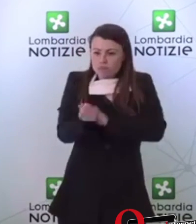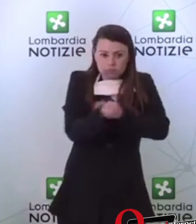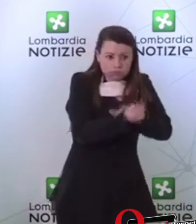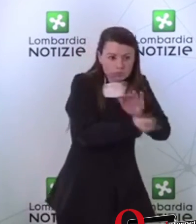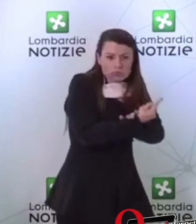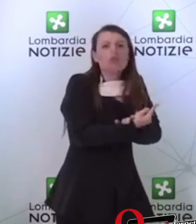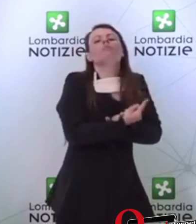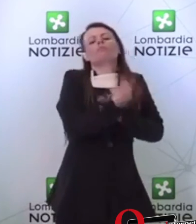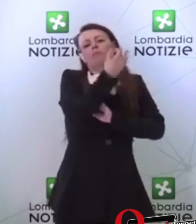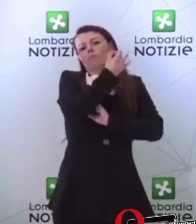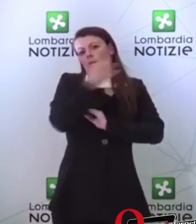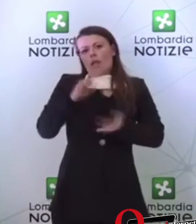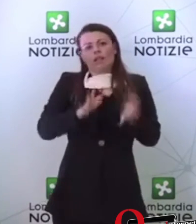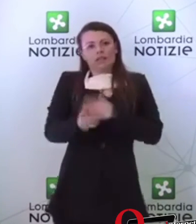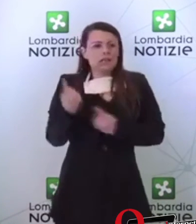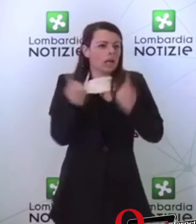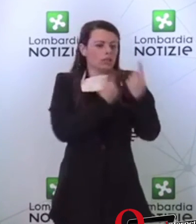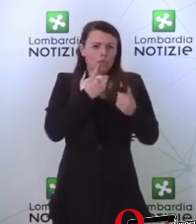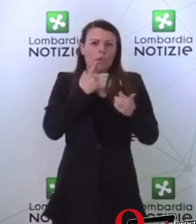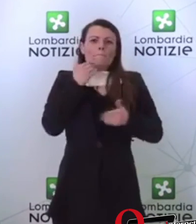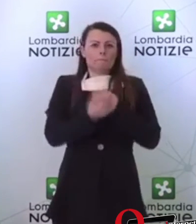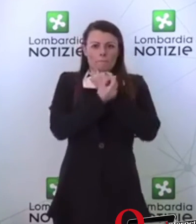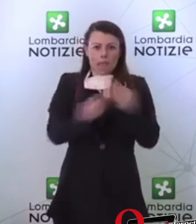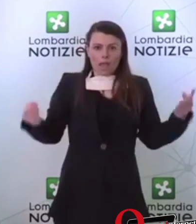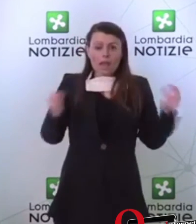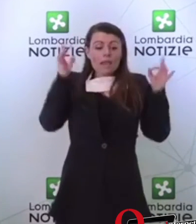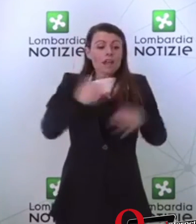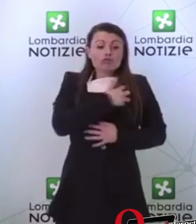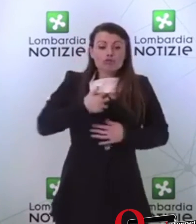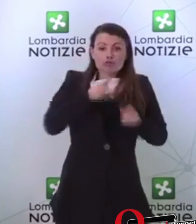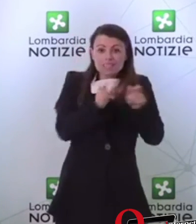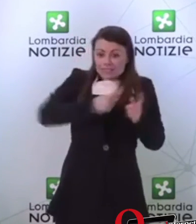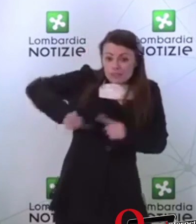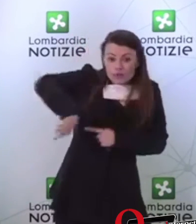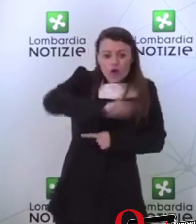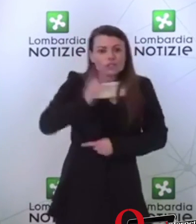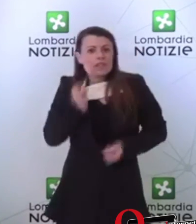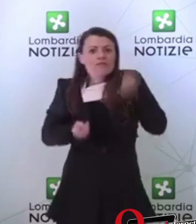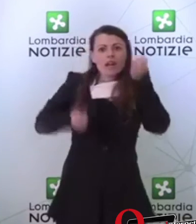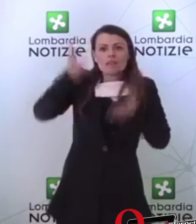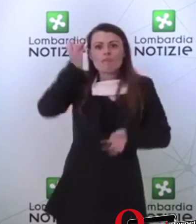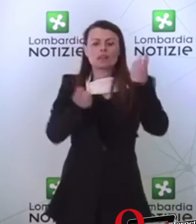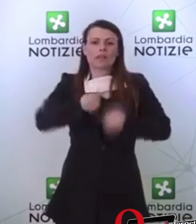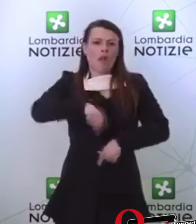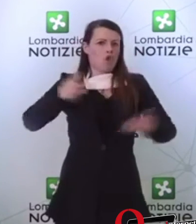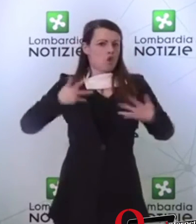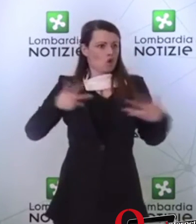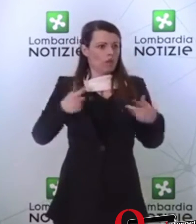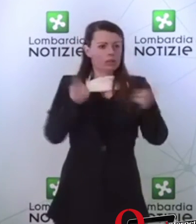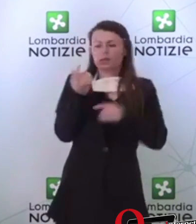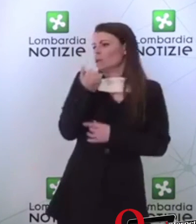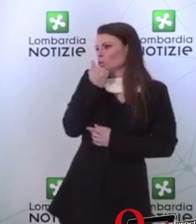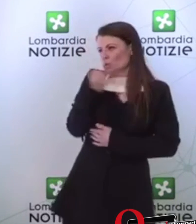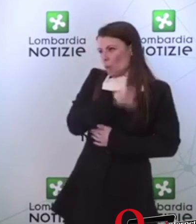positiva, tutto ciò che riescono ad inventare i nostri scienziati è benvenuto. Mi scusi, davvero un'ultima cosa,